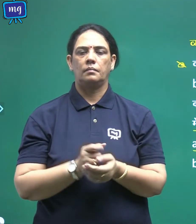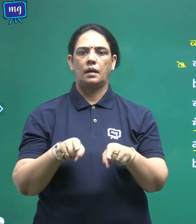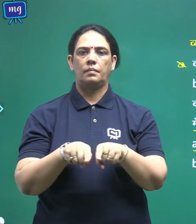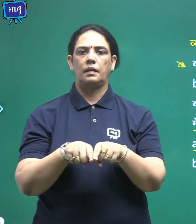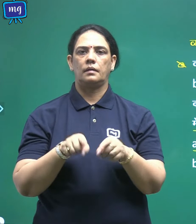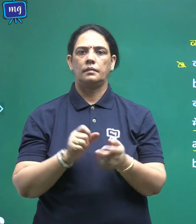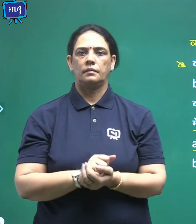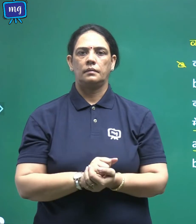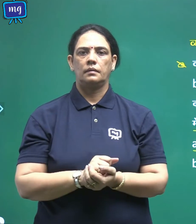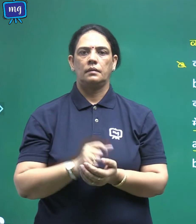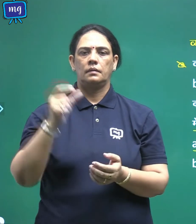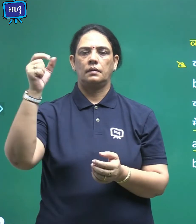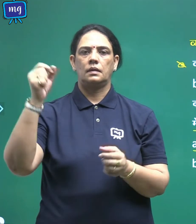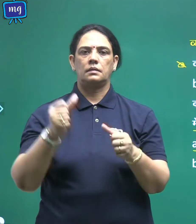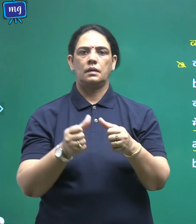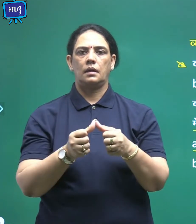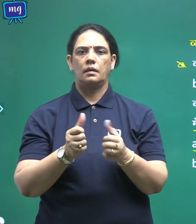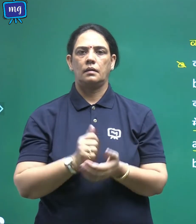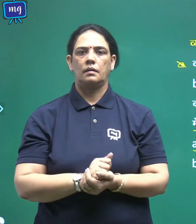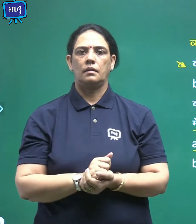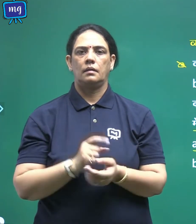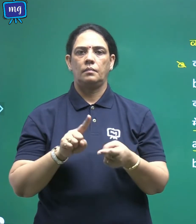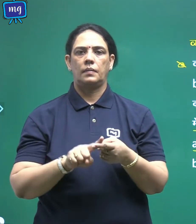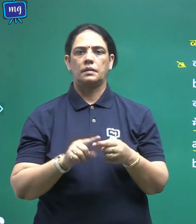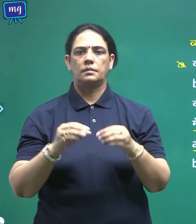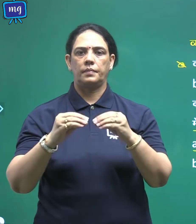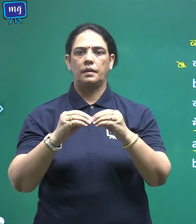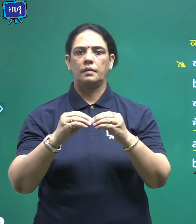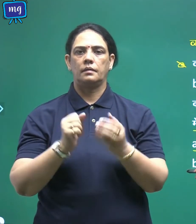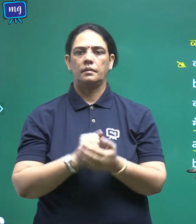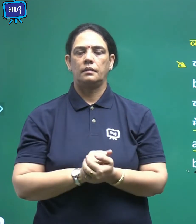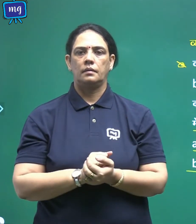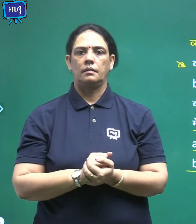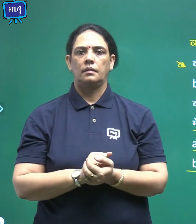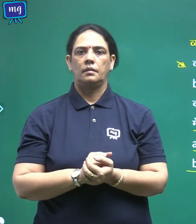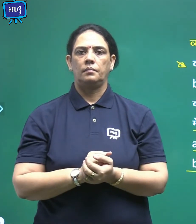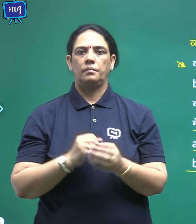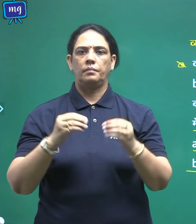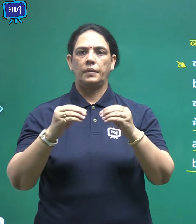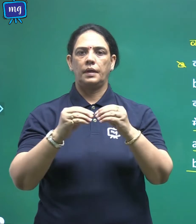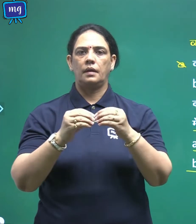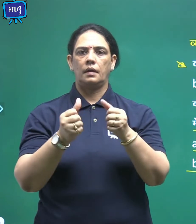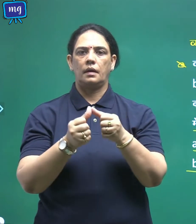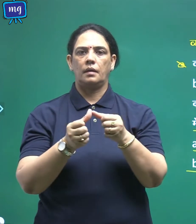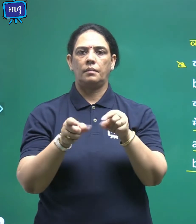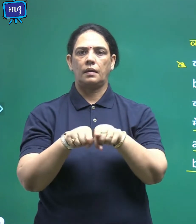बराबर 10 ए प्लस बी, बी ए बराबर